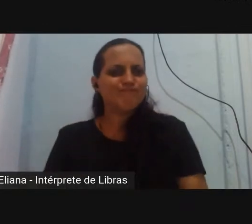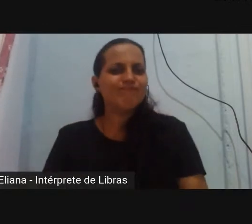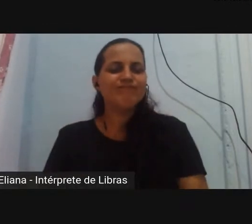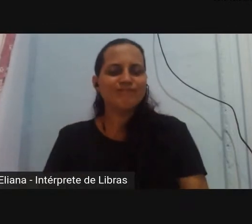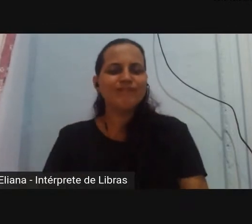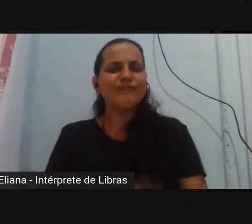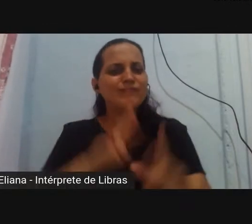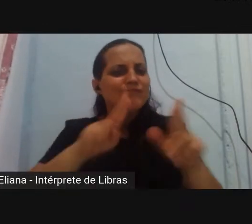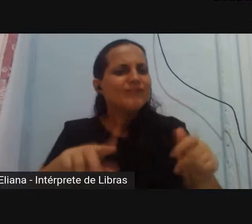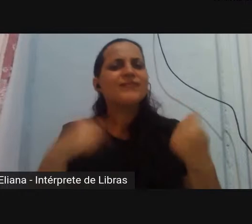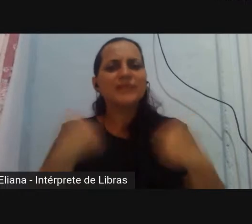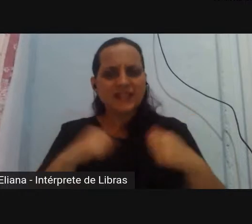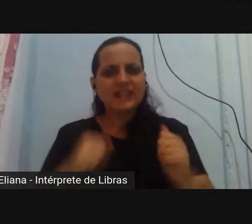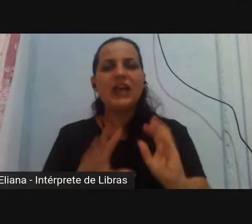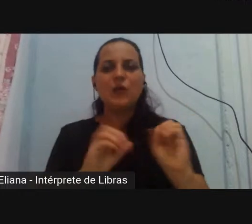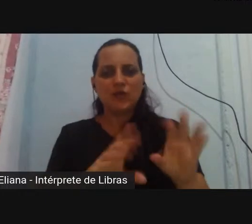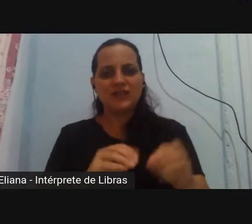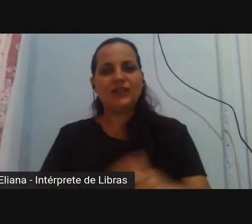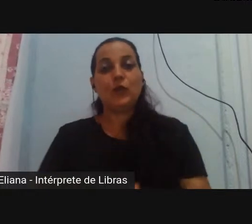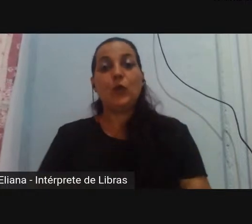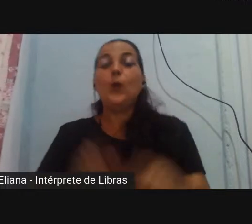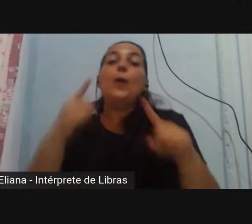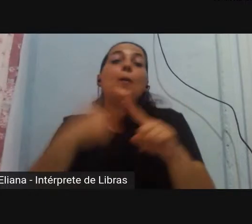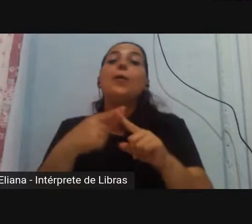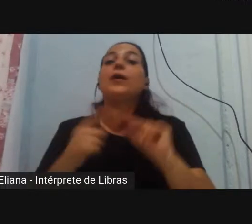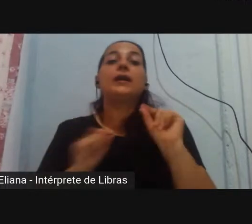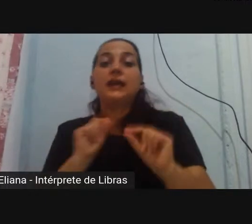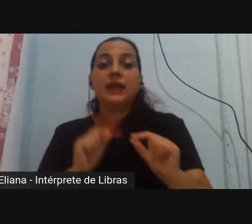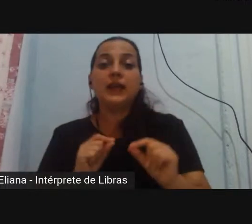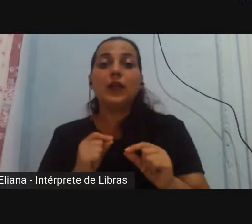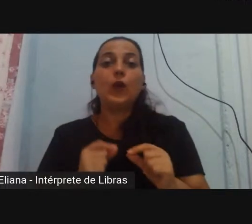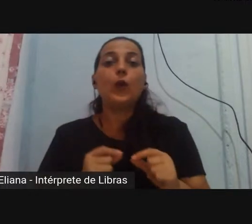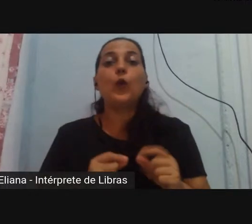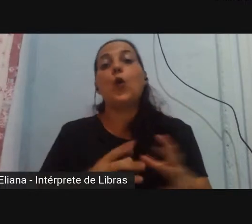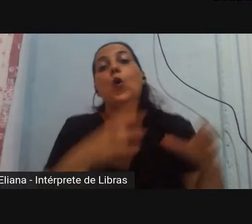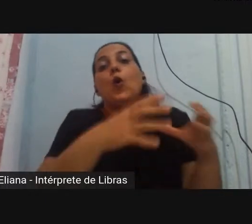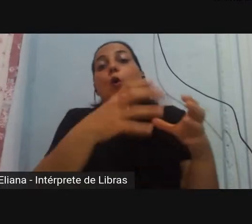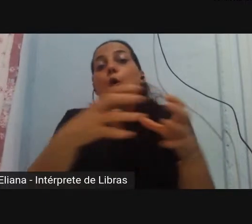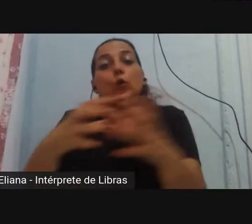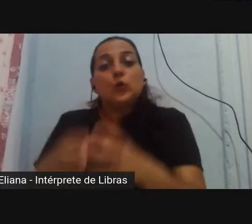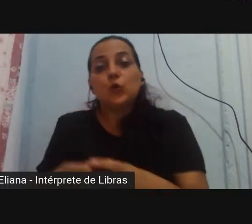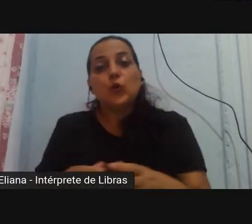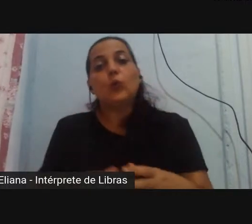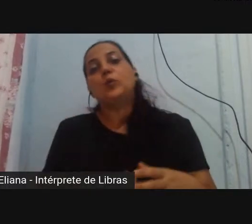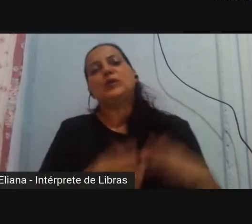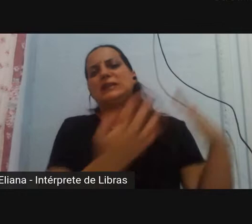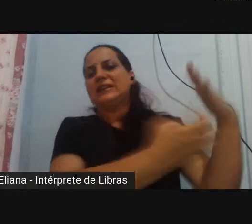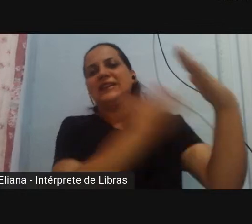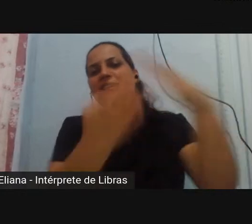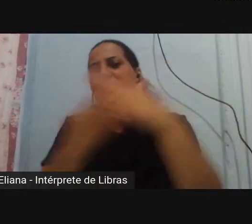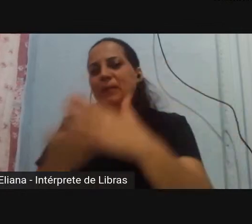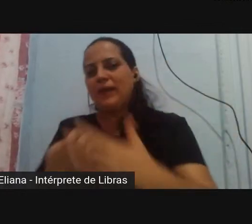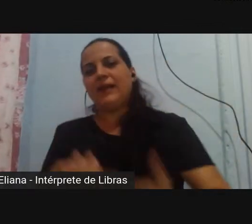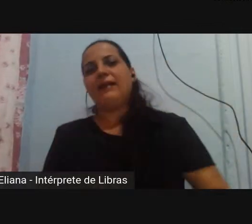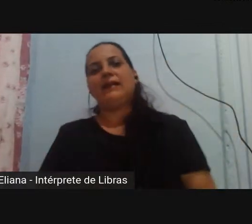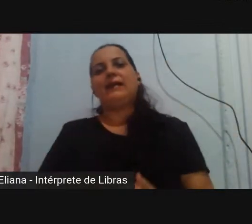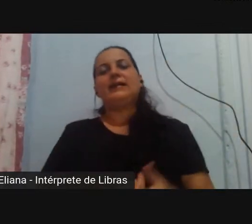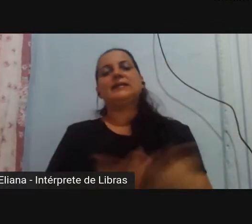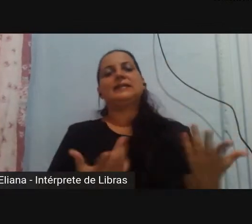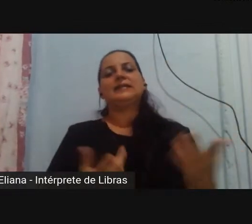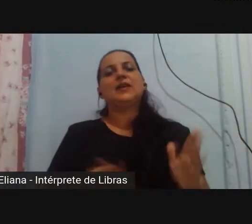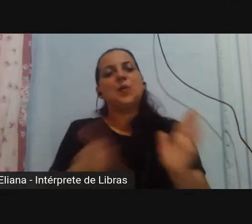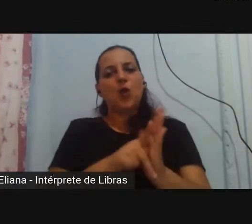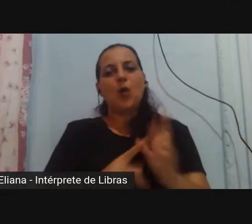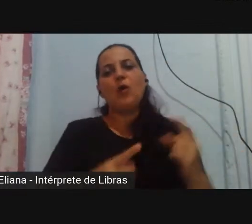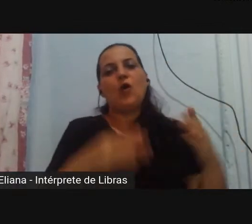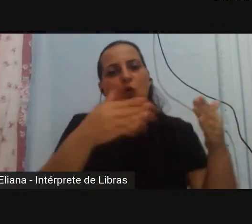diferenciada. Porque os setores progressistas e de esquerda no nosso país, e o MEC não era um ministério de